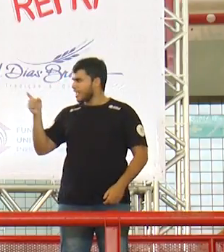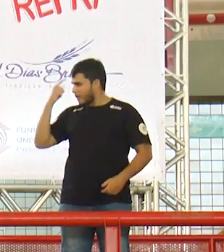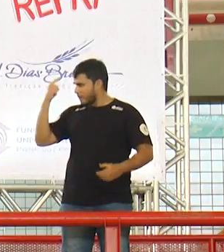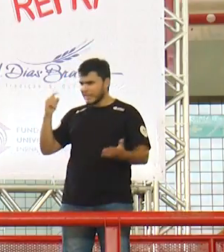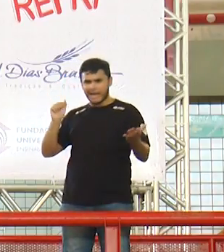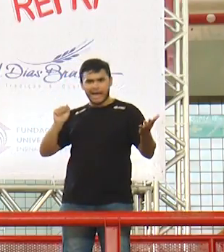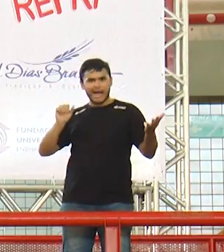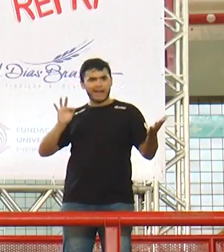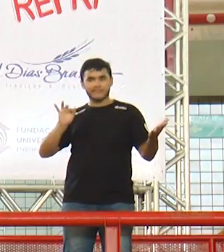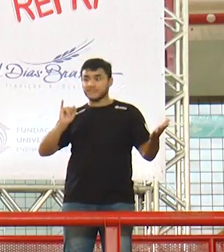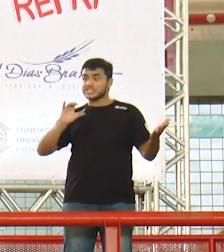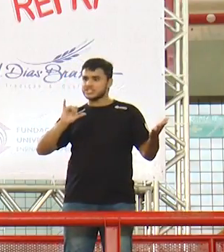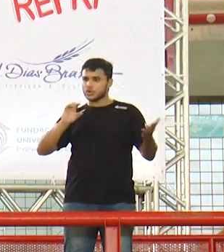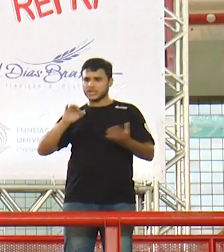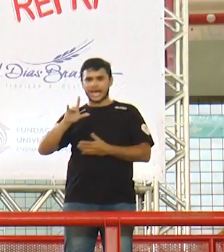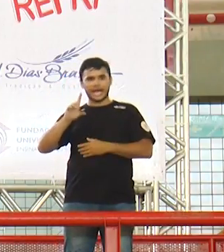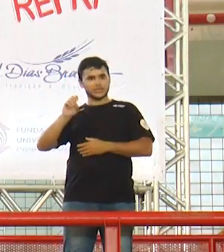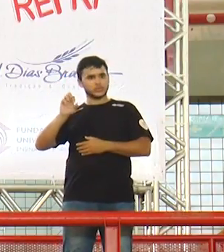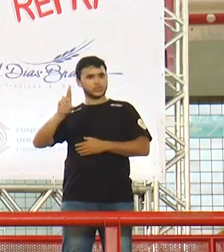aficionado, é aficionado.